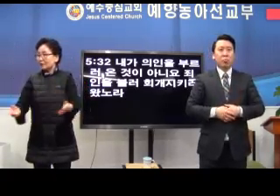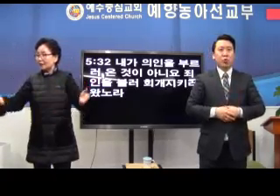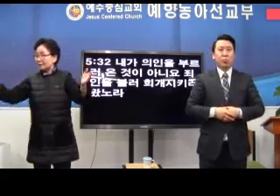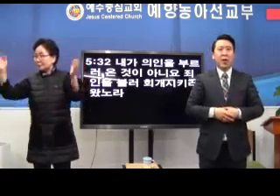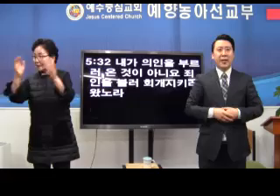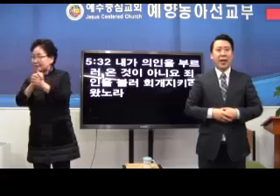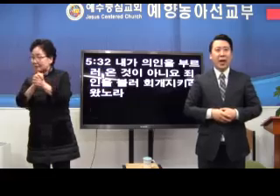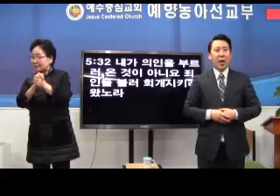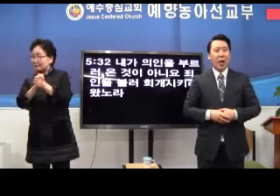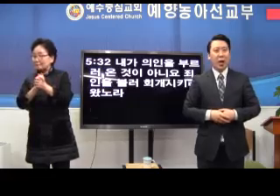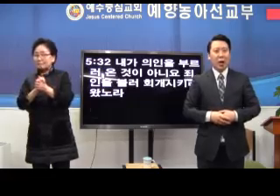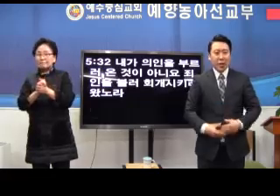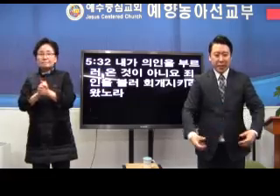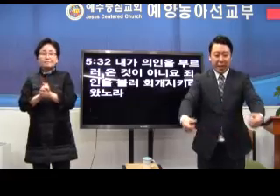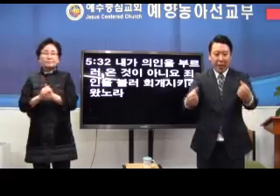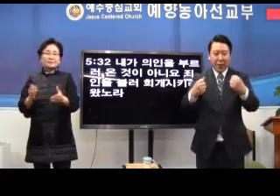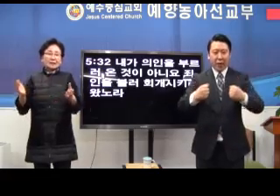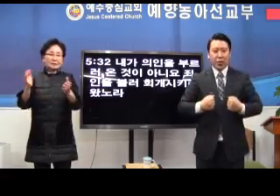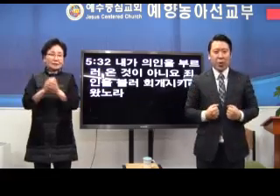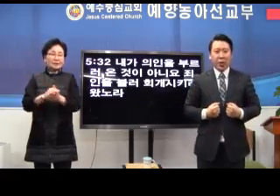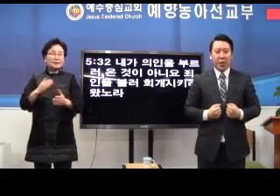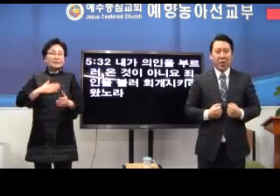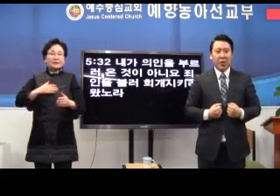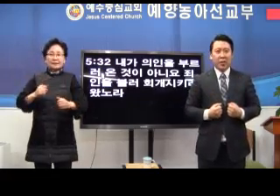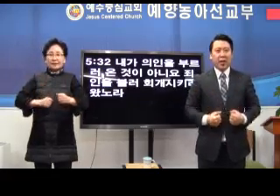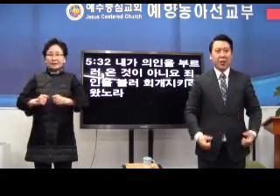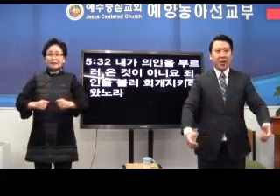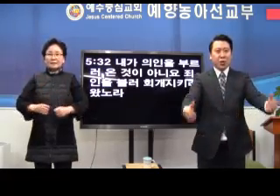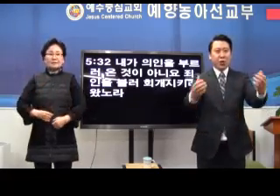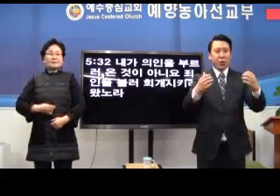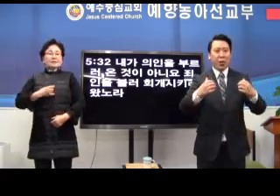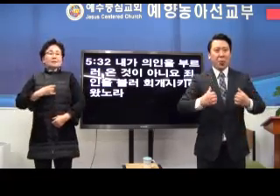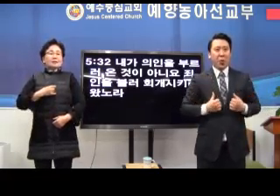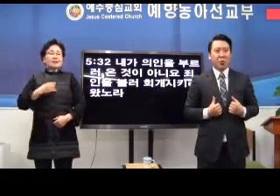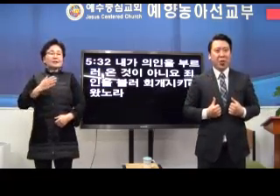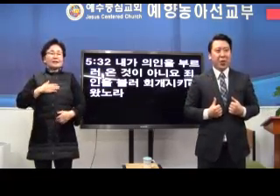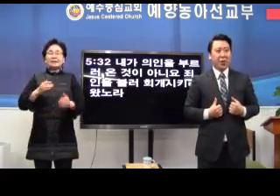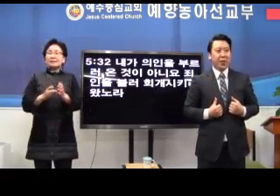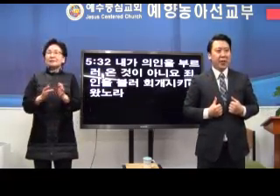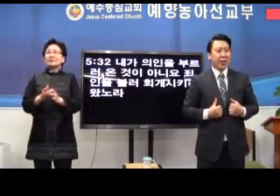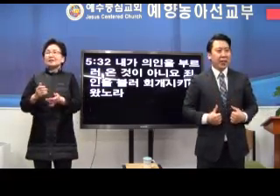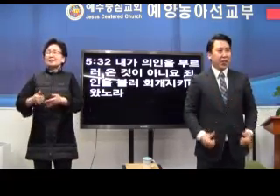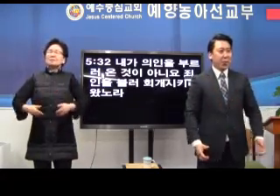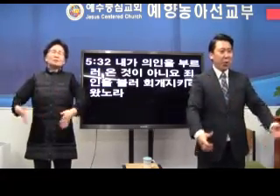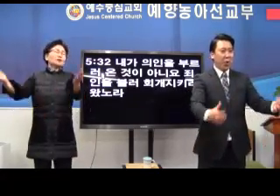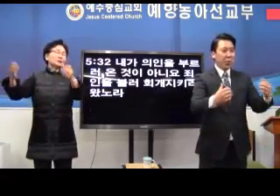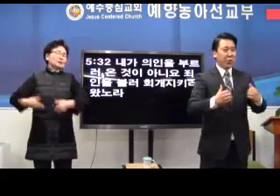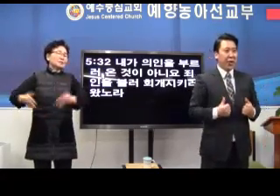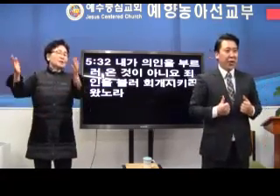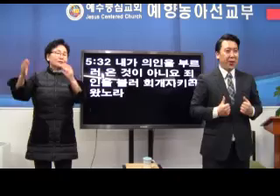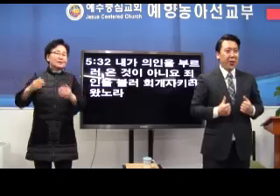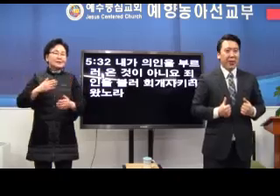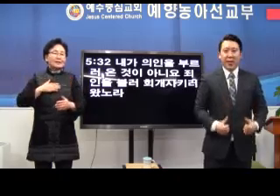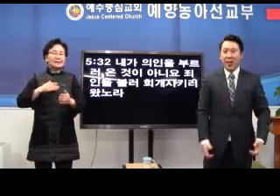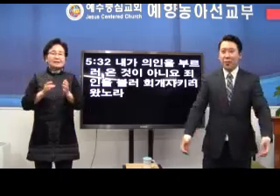무슨 말이냐? 내 행위가 의로워요. 나는 예수 그리스도가 필요 없어요. 나는 예수 보혈 없어도 돼요. 나는 하나님